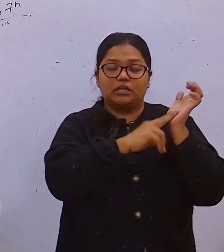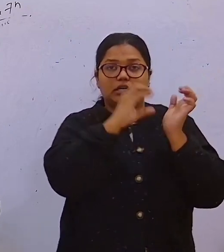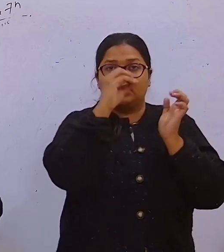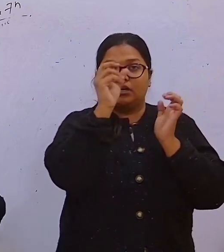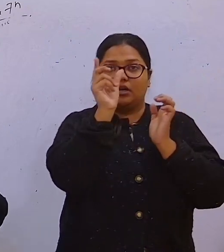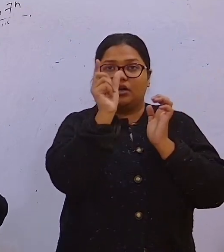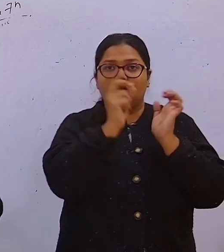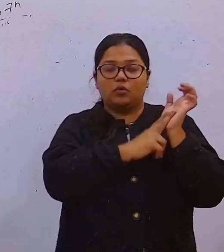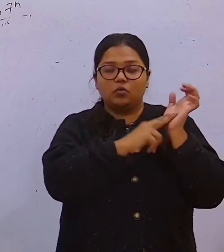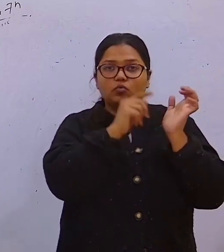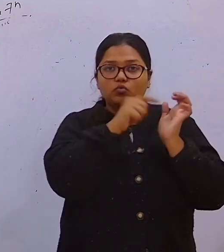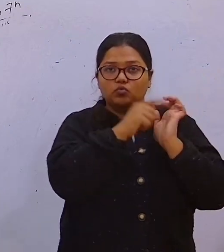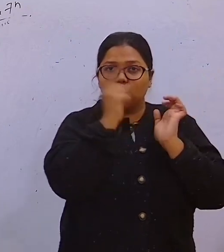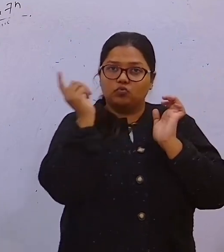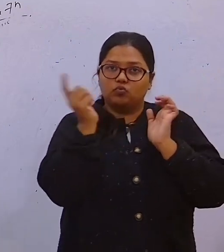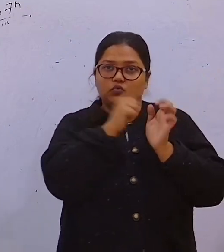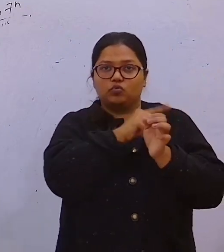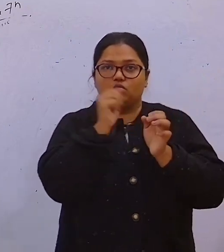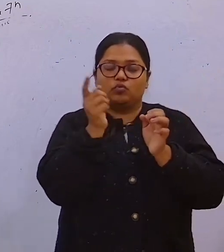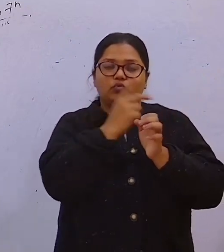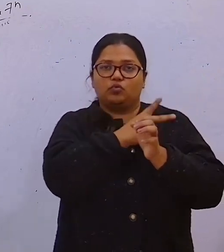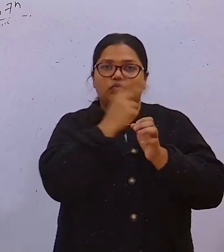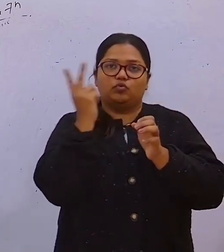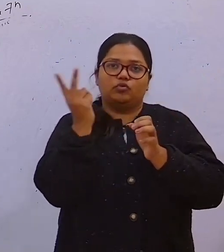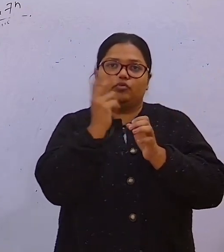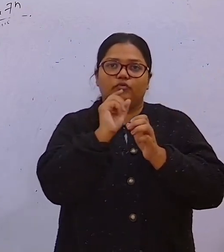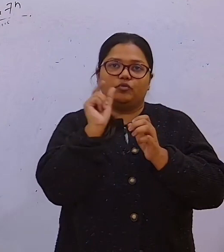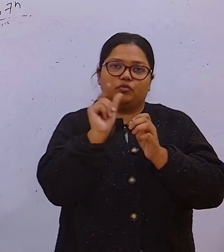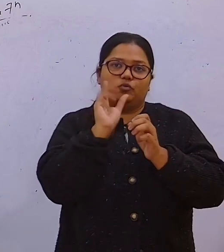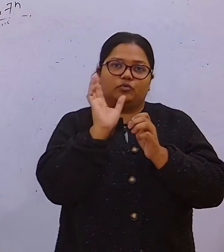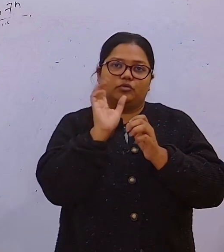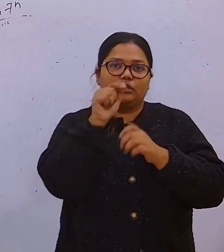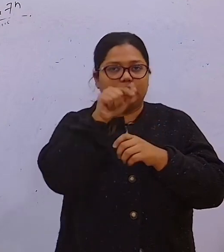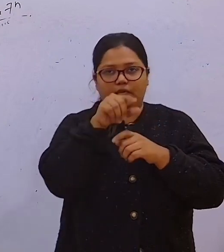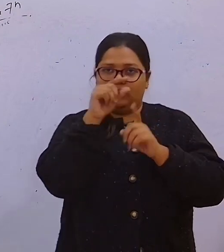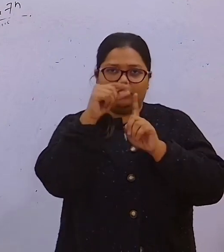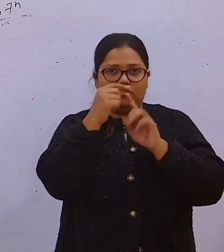मतलब एक वचन का प्रयोग किया जाता है। एग्जाम्पल